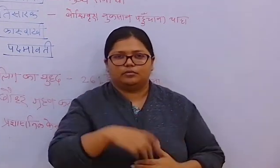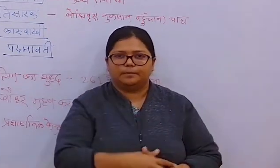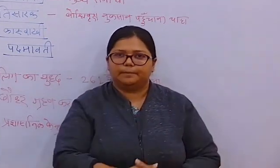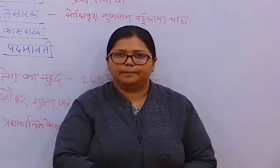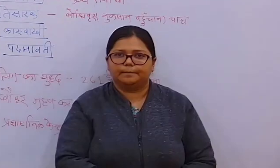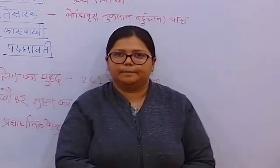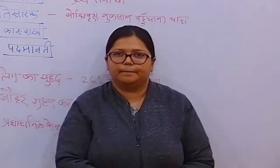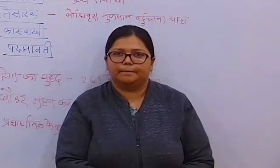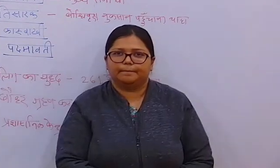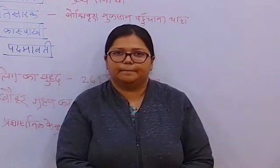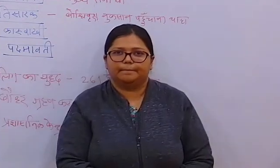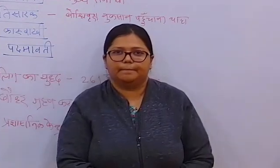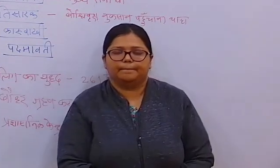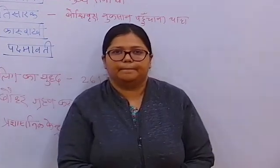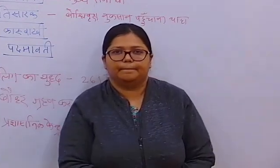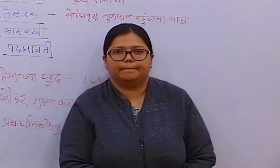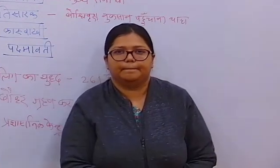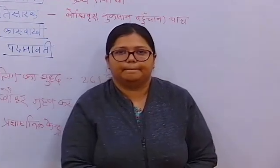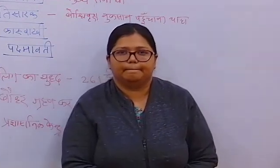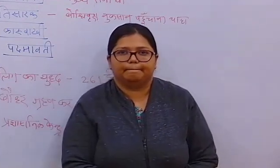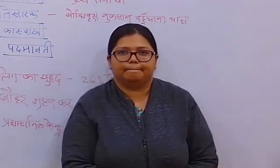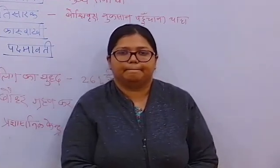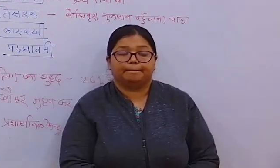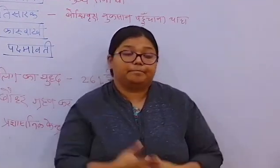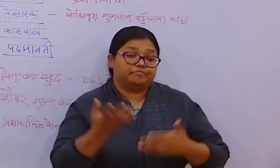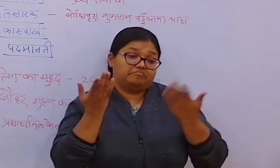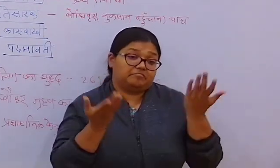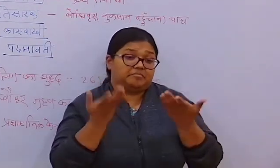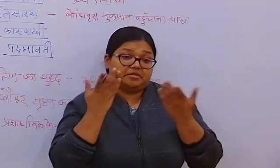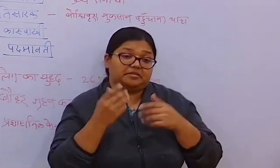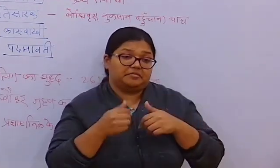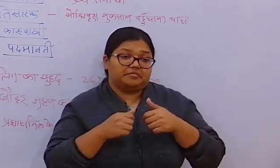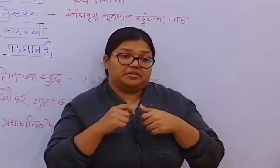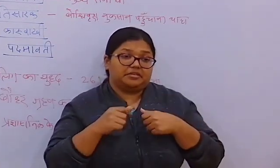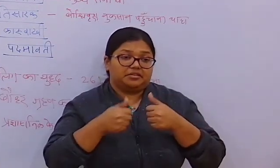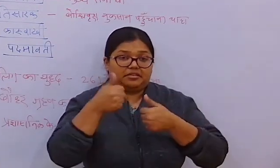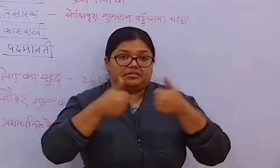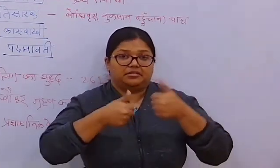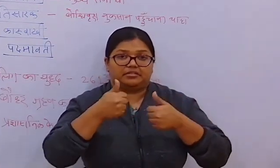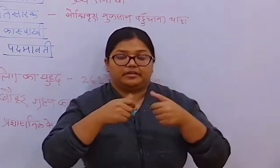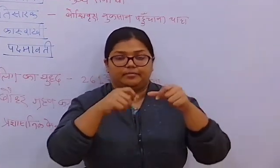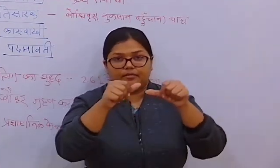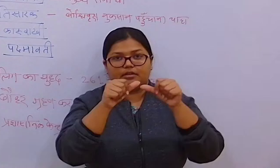है, अगर कोई सा एग्जाम आता है तो उसमें आने के चांसेस इसके बढ़ जाते हैं, क्लियर है।